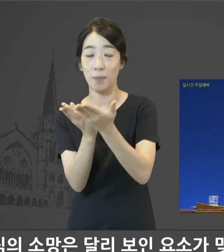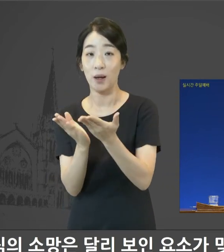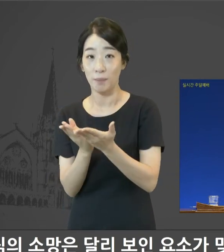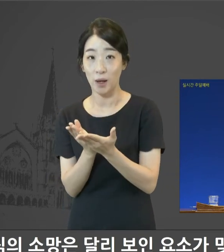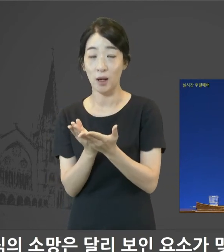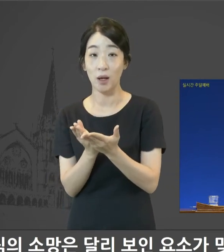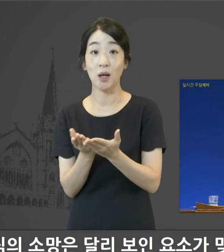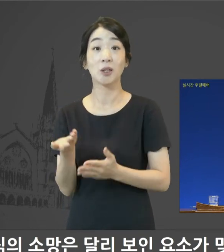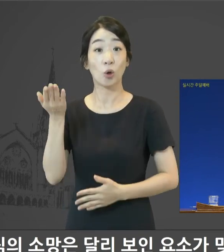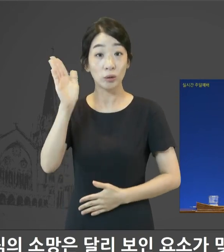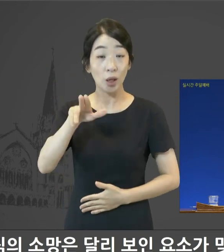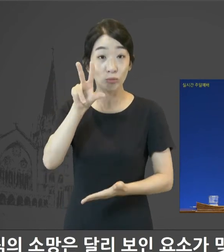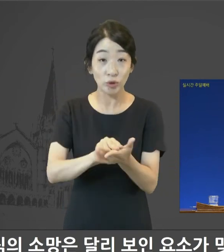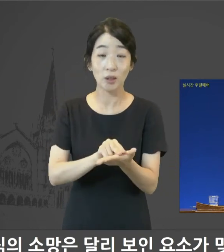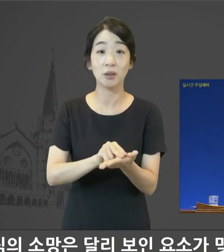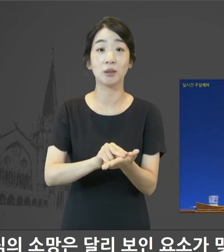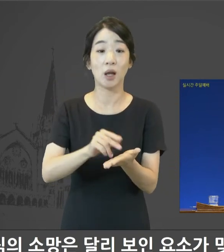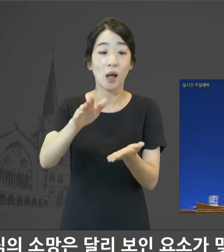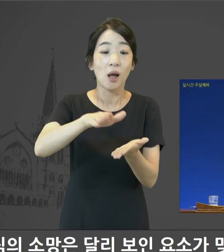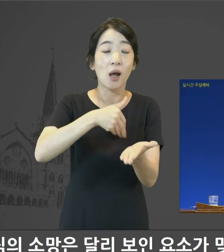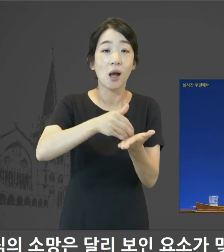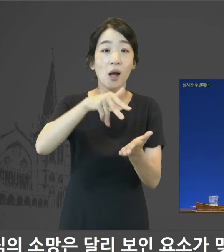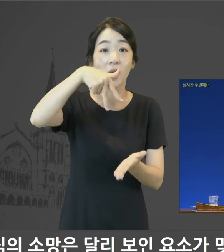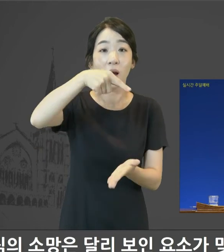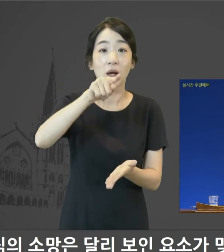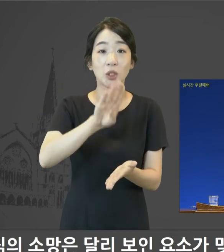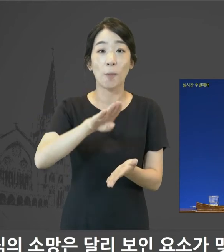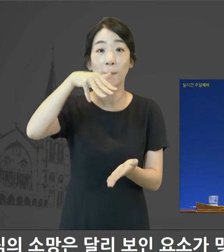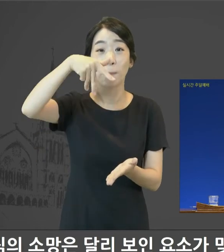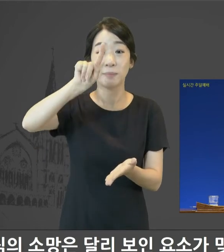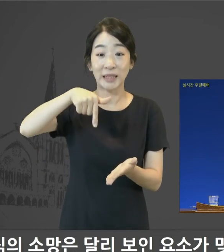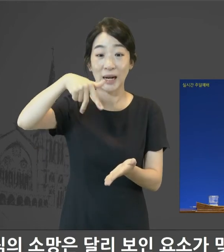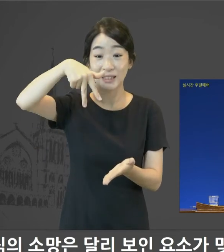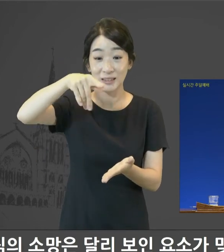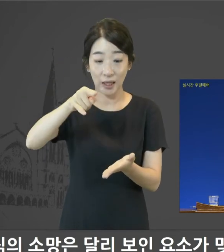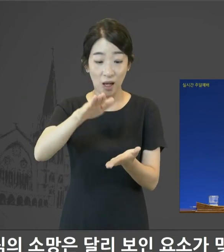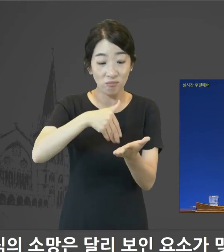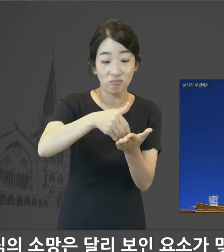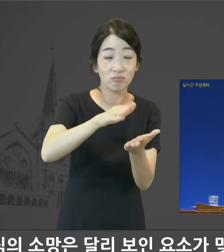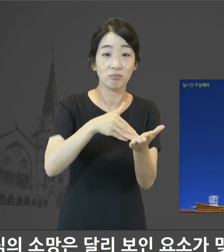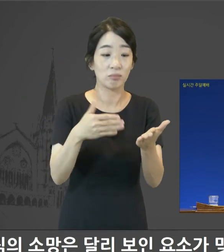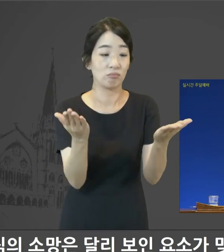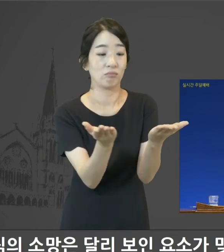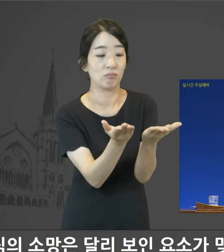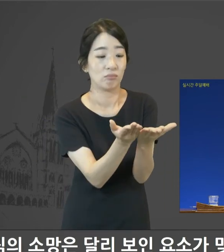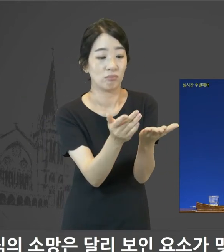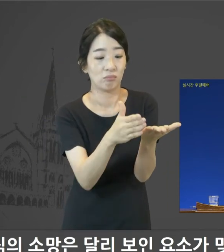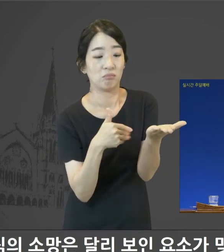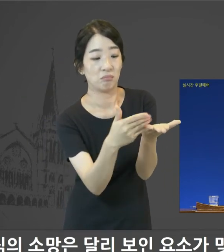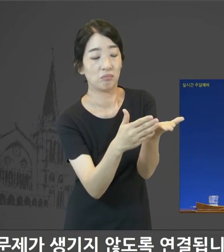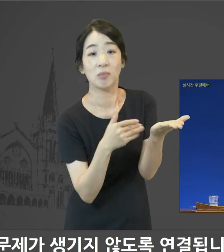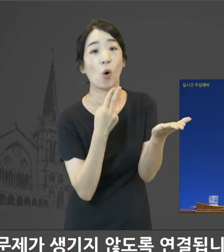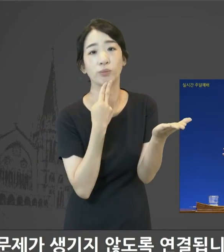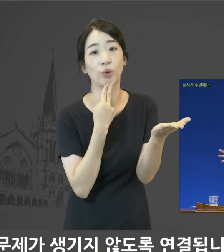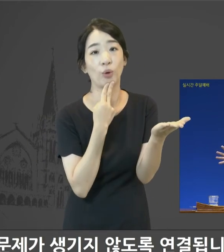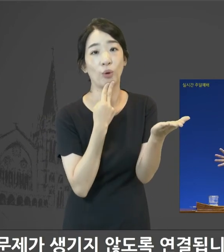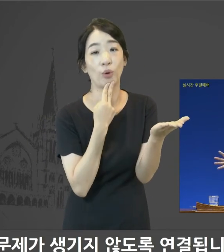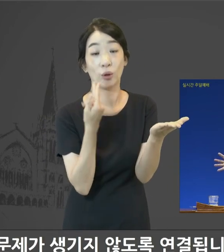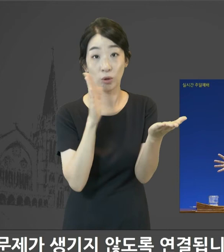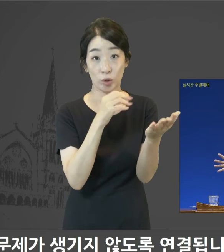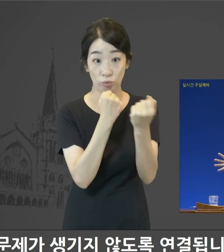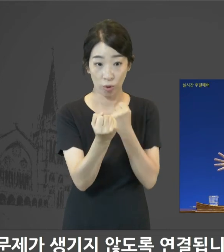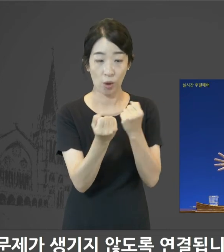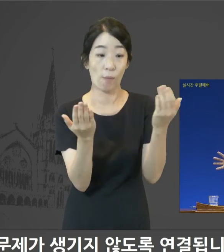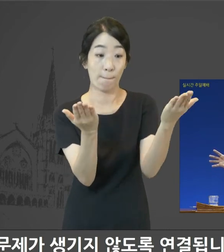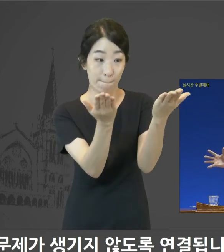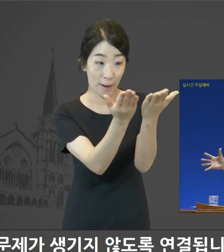없습니다. 접착제가 없이 연결이 되어집니다. 그리고 연결되어진 이 건물들은 완성체를